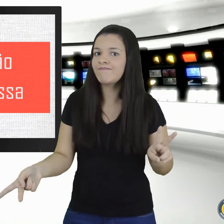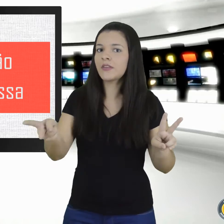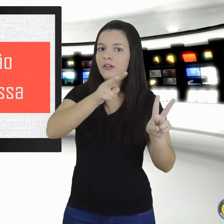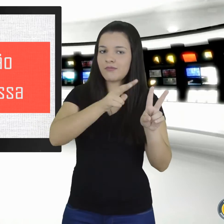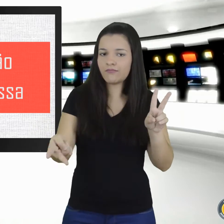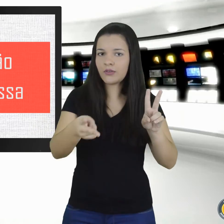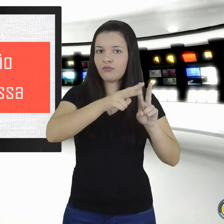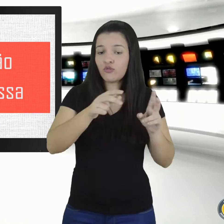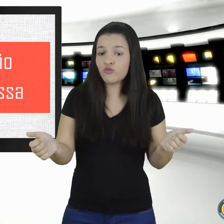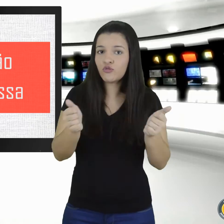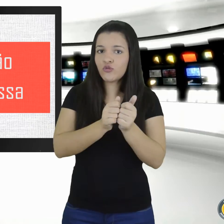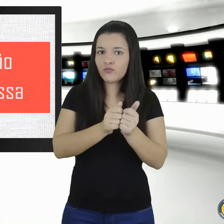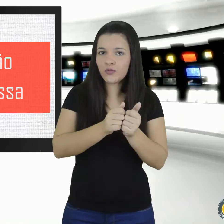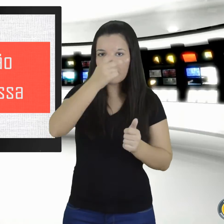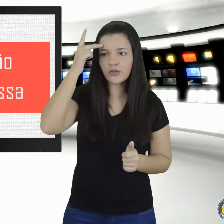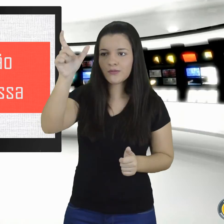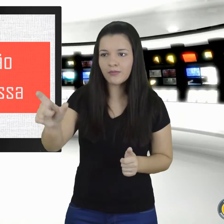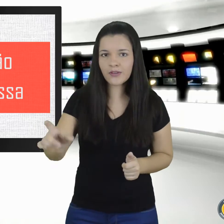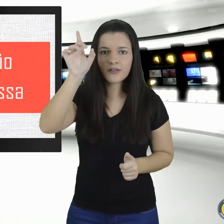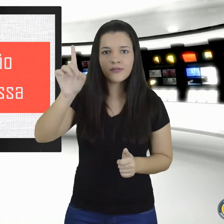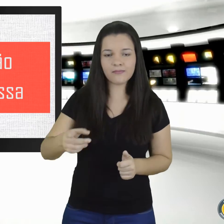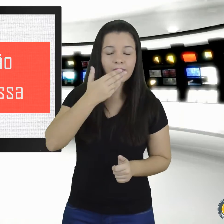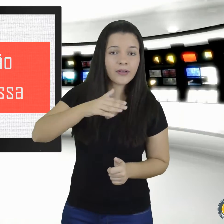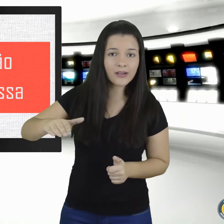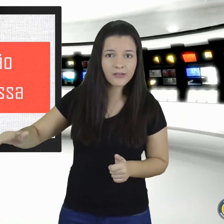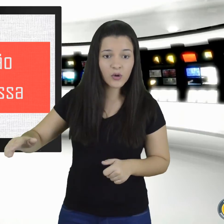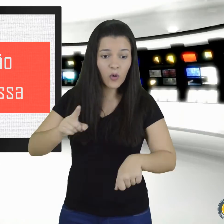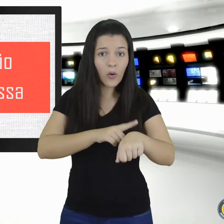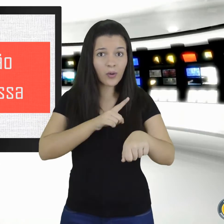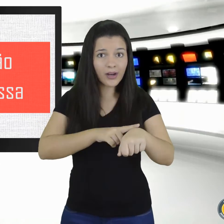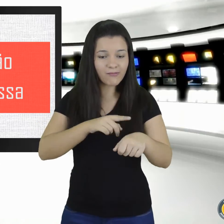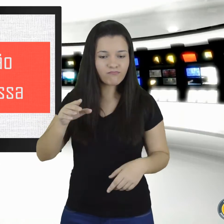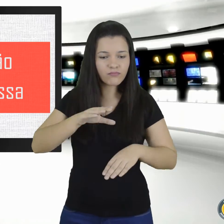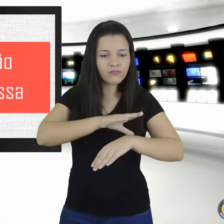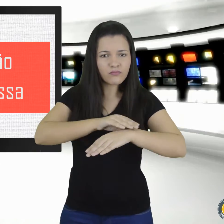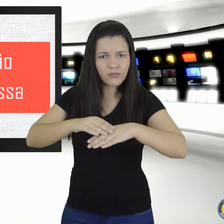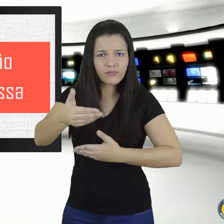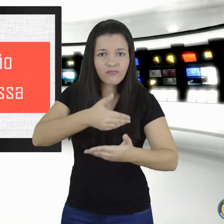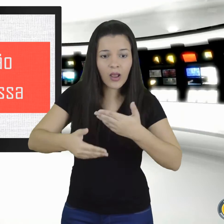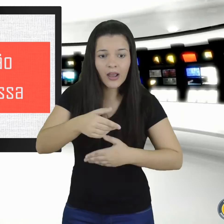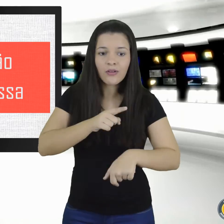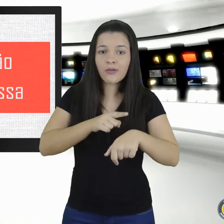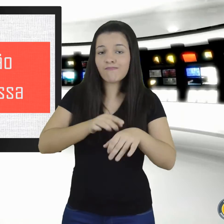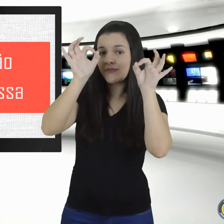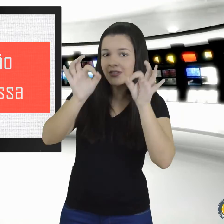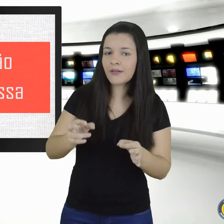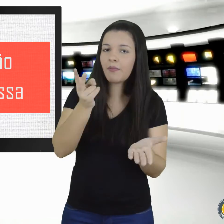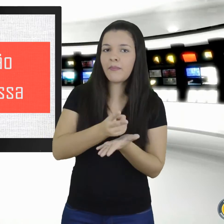juntamente com os pacientes, e os horários dos atendimentos continuaram os mesmos para não influenciar a